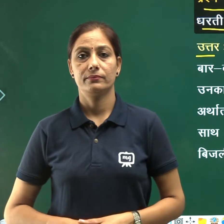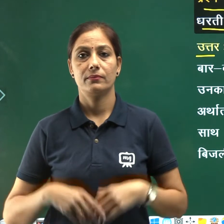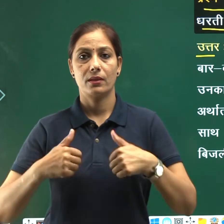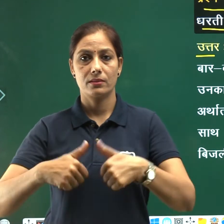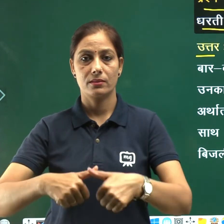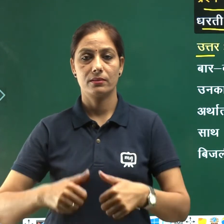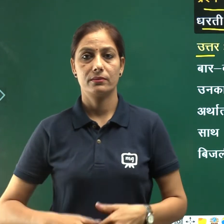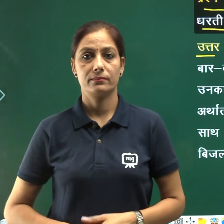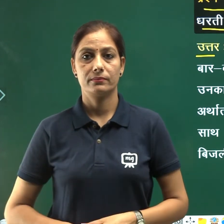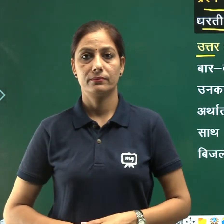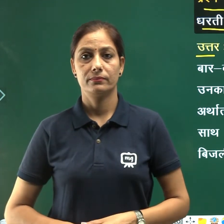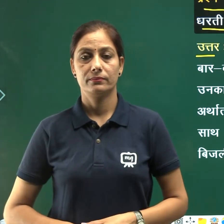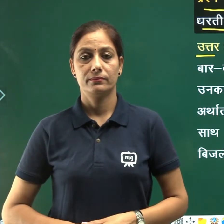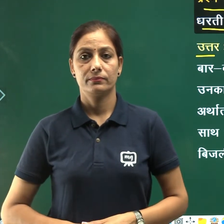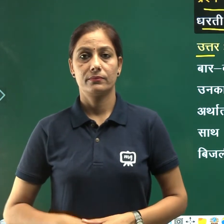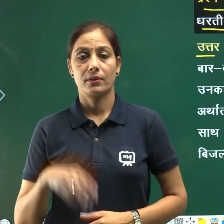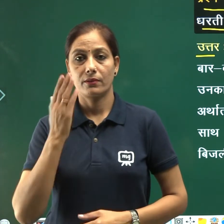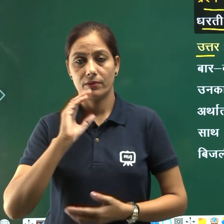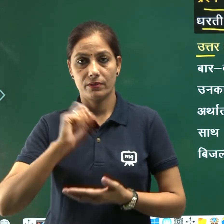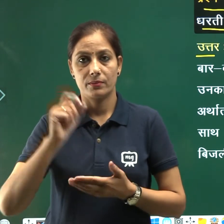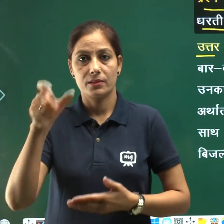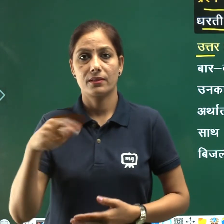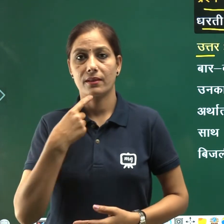उत्तर है, कवि कहता है कि